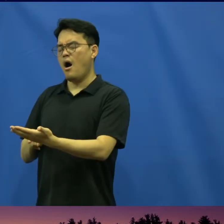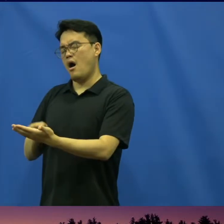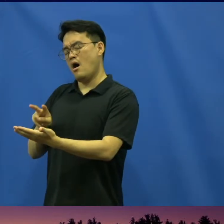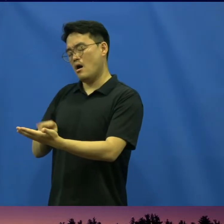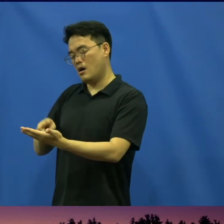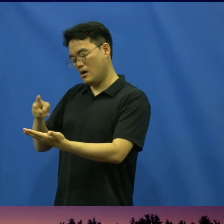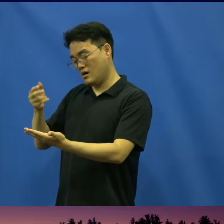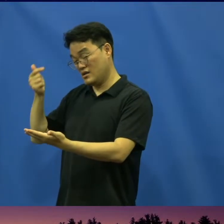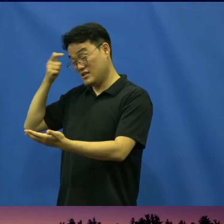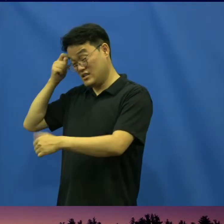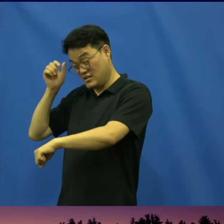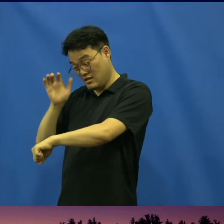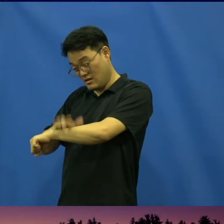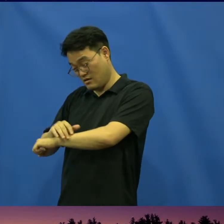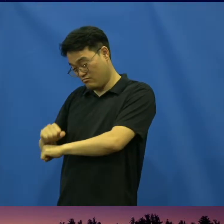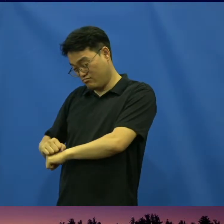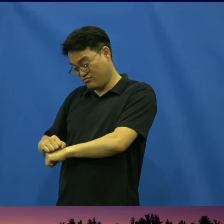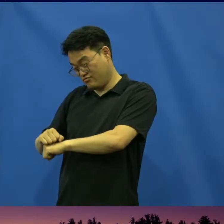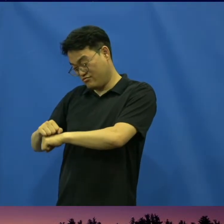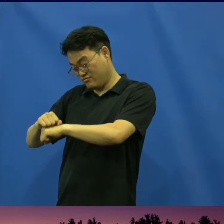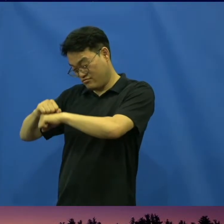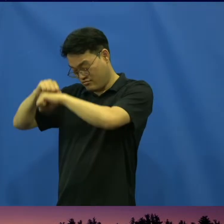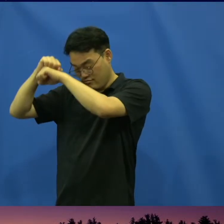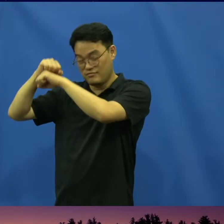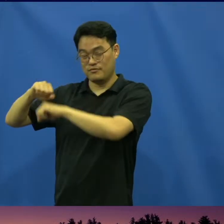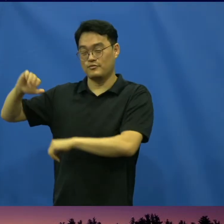지혜가 그 책을 넘어서요.